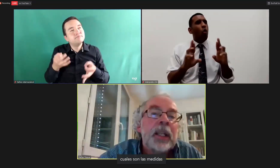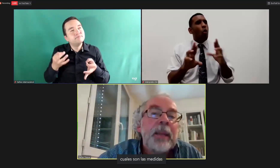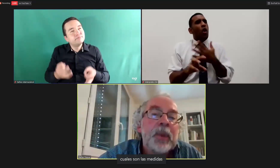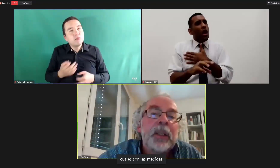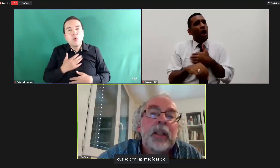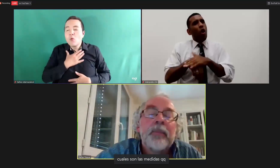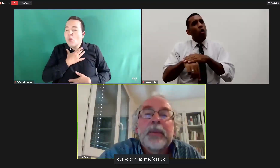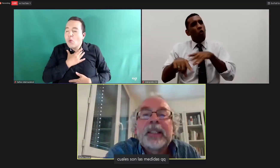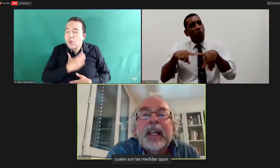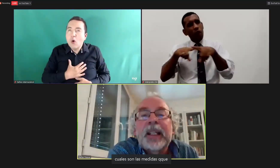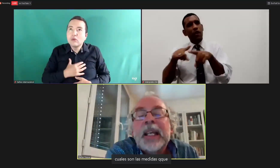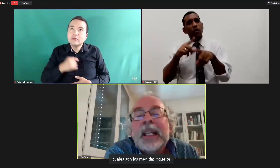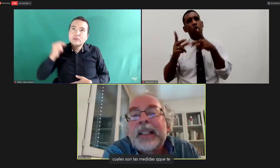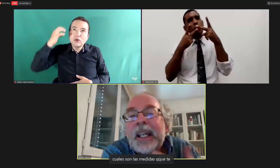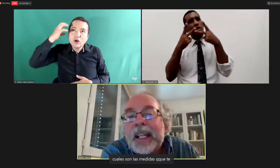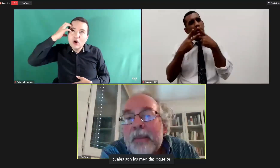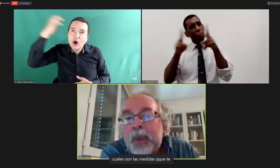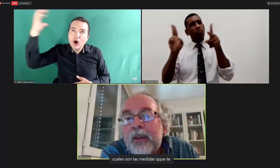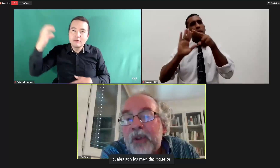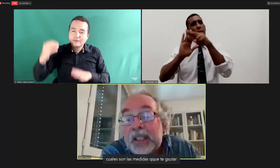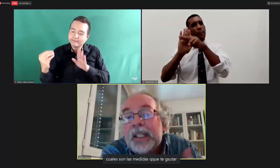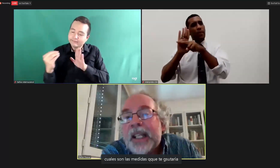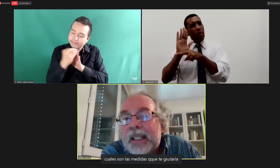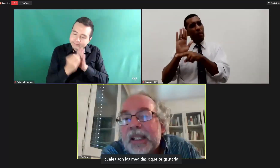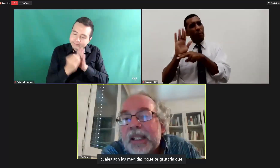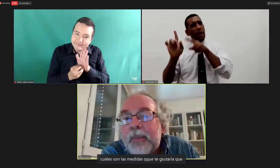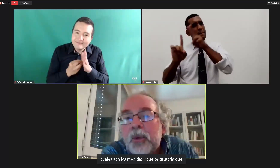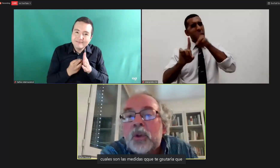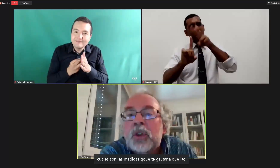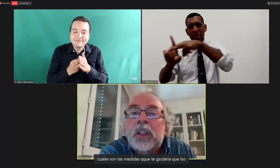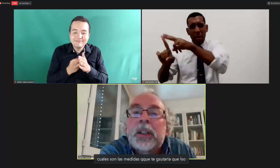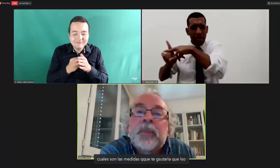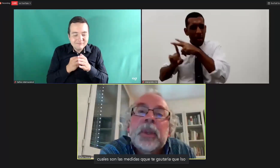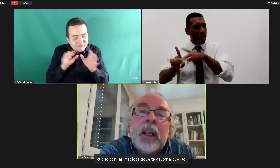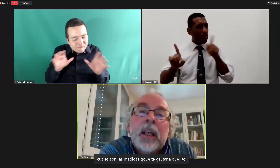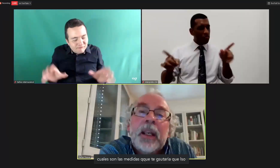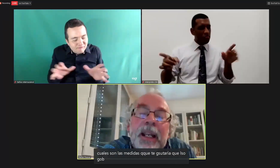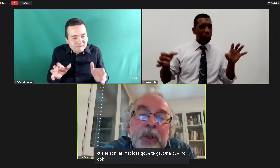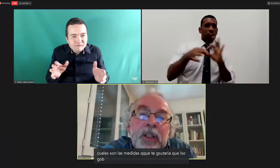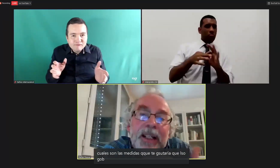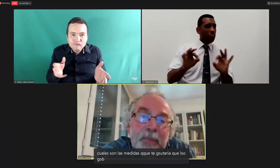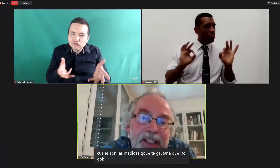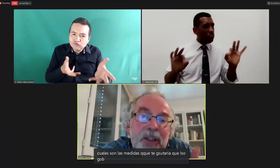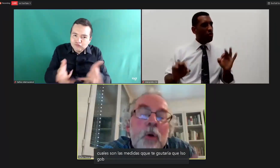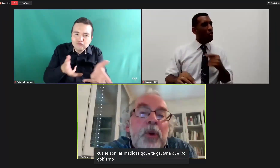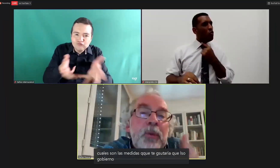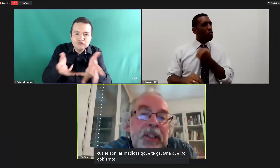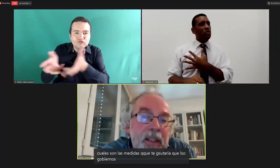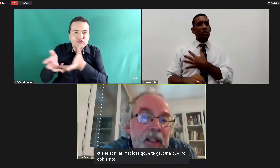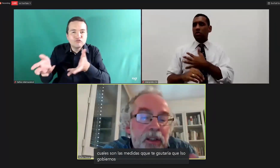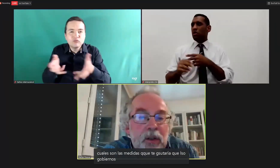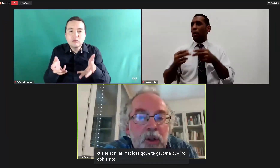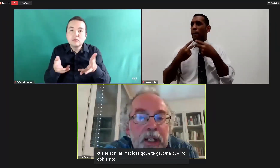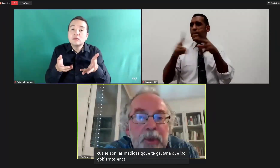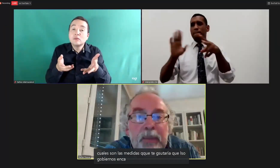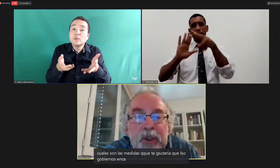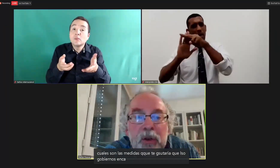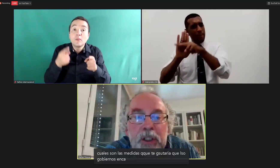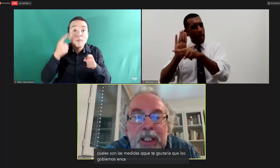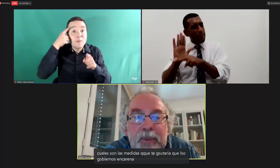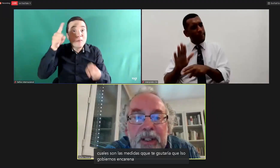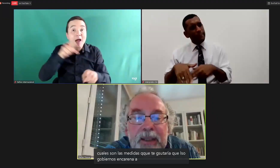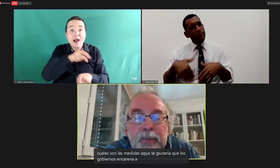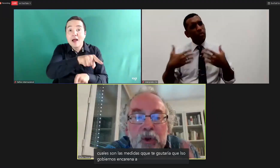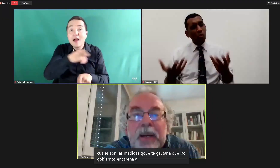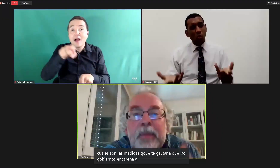gobiernos implementaran de cara a facilitar, digamos, que las empresas comprometidas con el empleo de